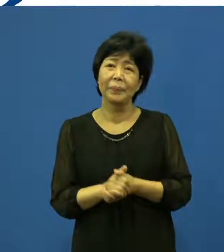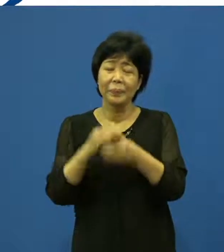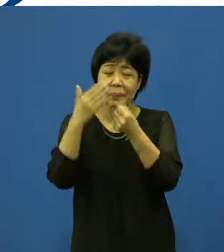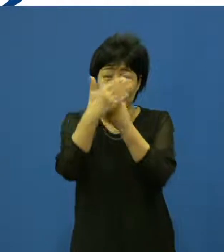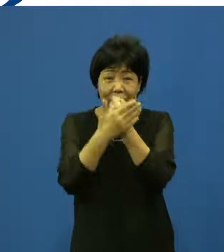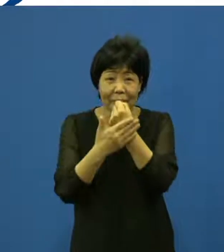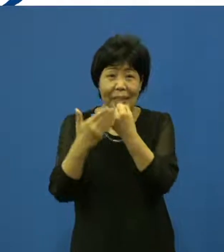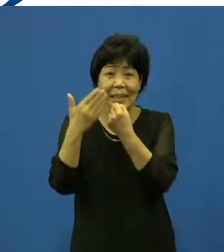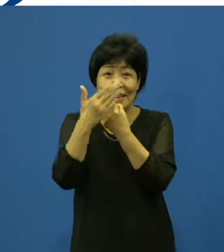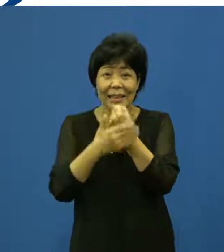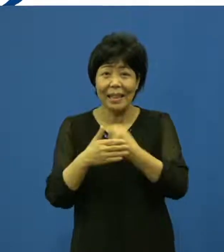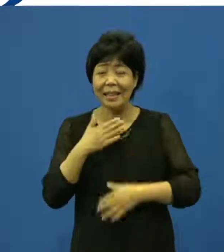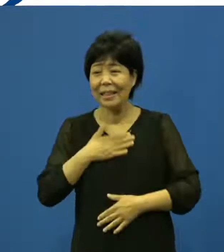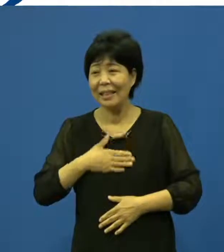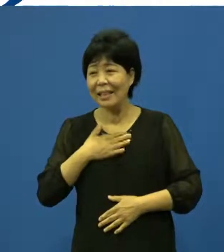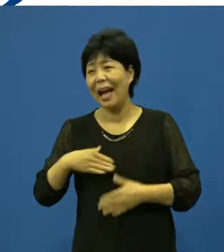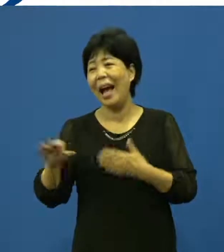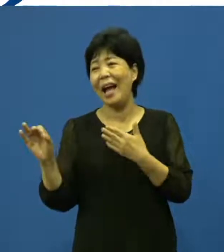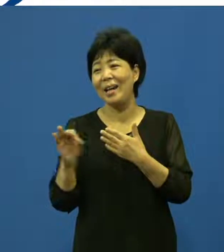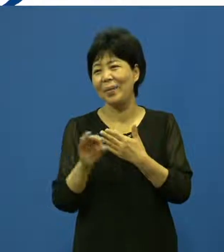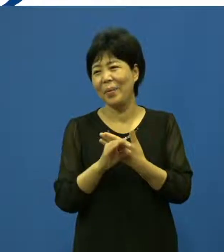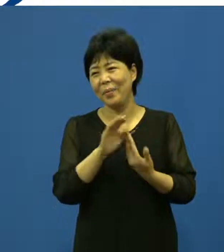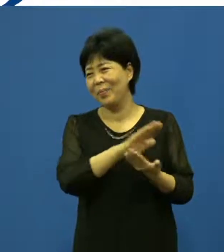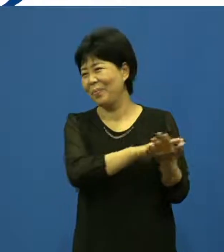은혜의 힘을 알면 달라집니다.